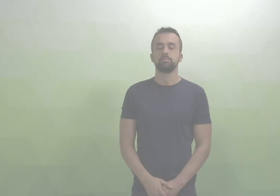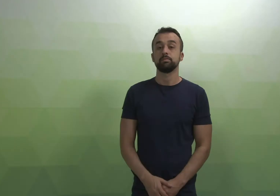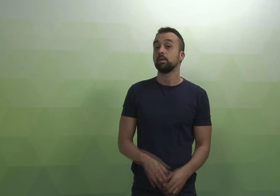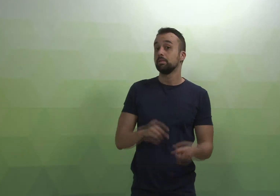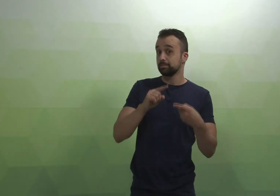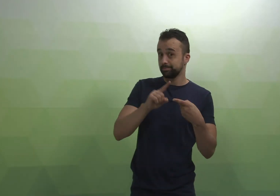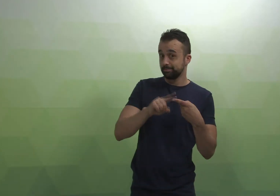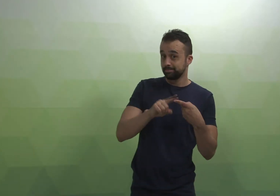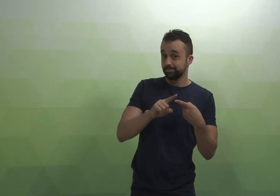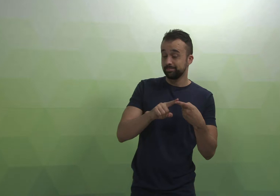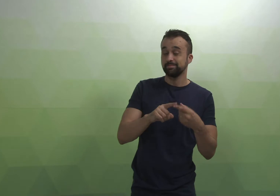Letra A.